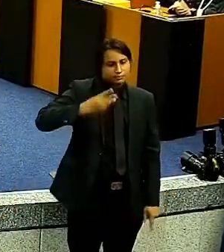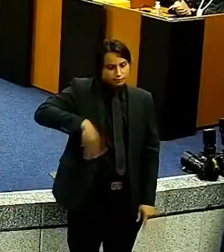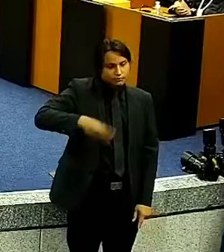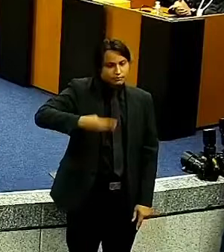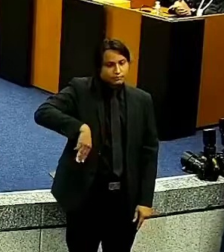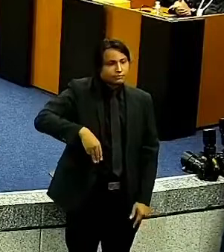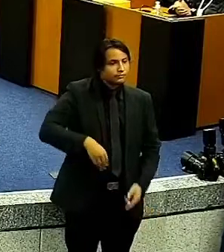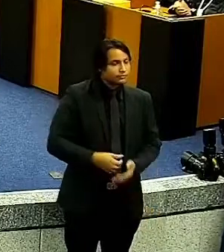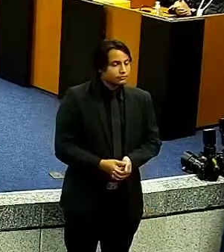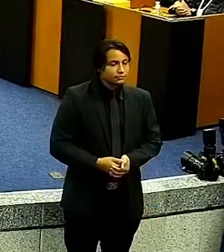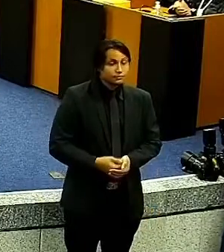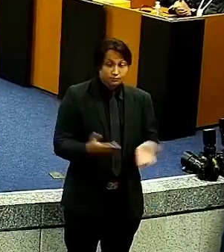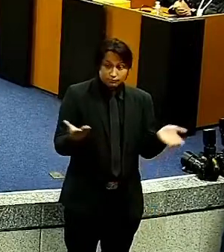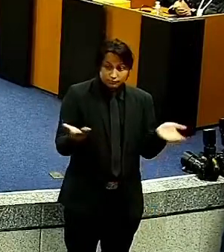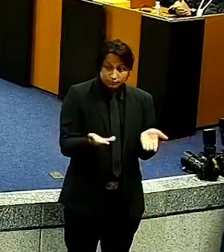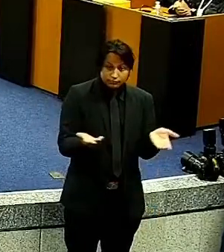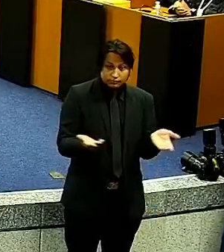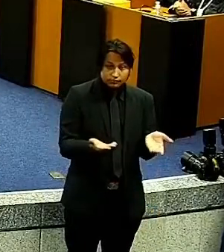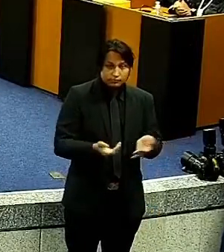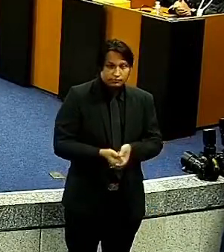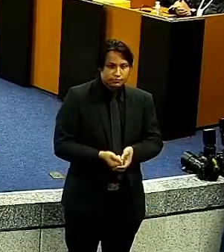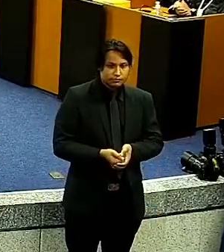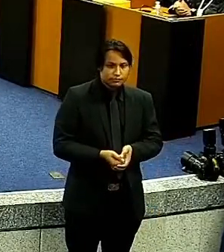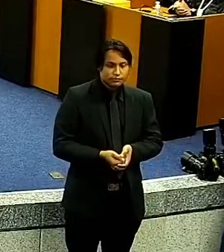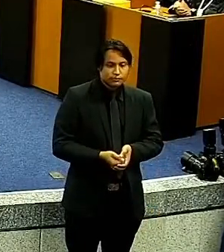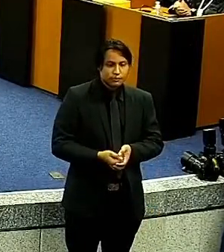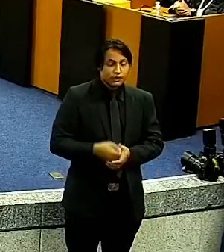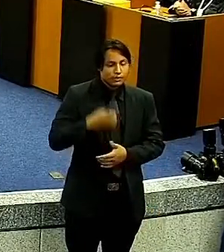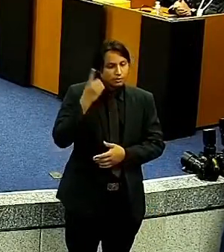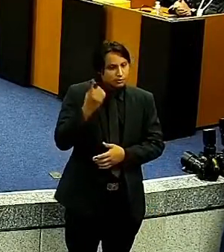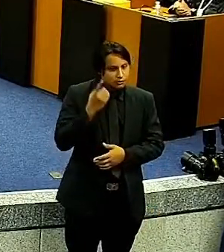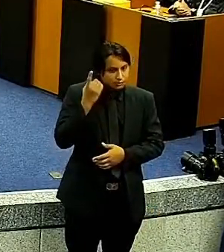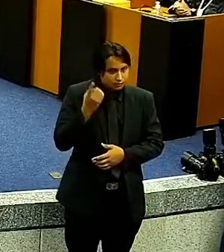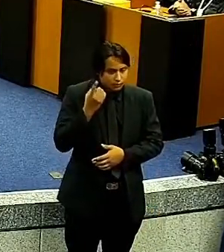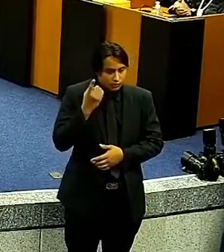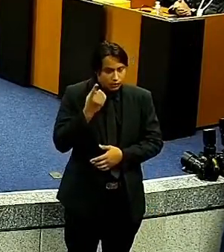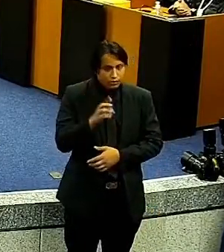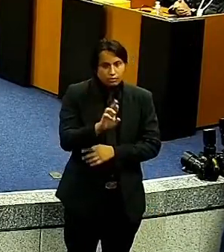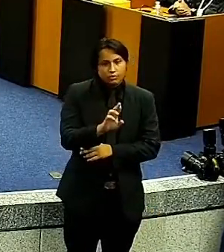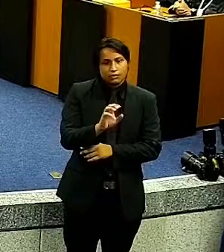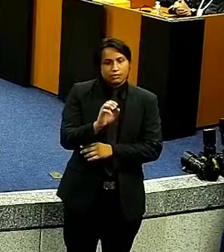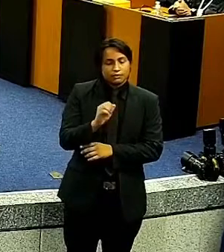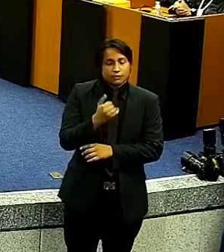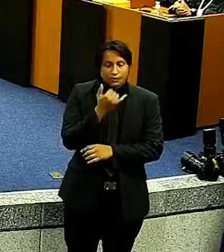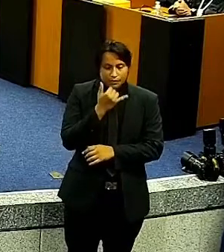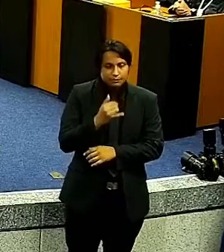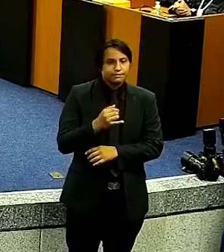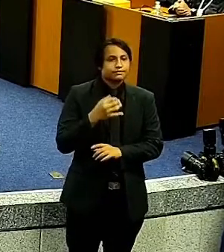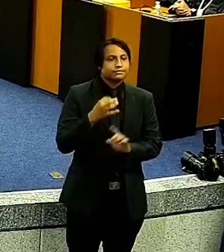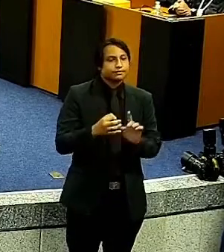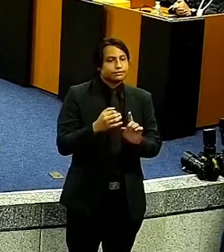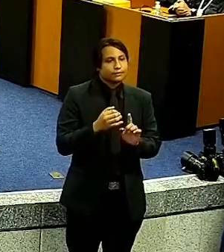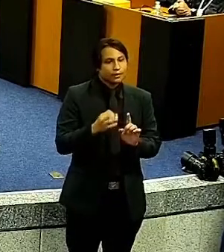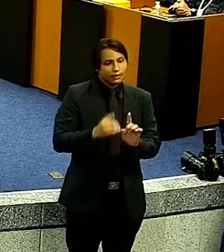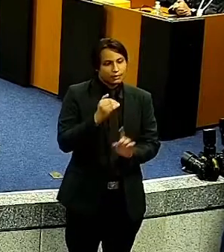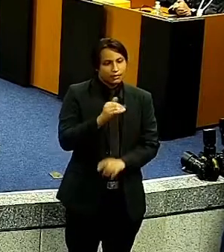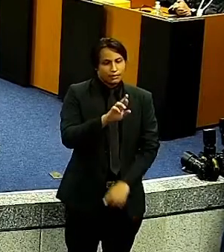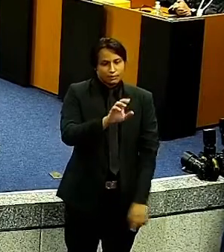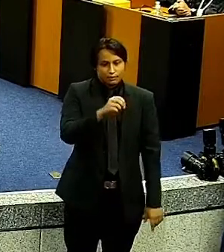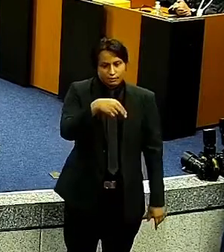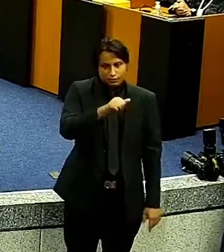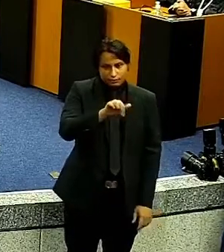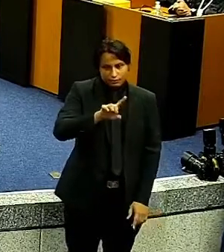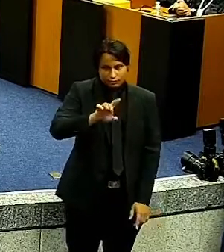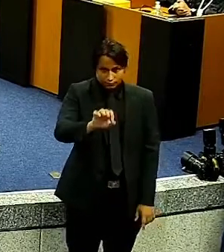Maranhão neste momento Desembargador Ronaldo então na presidência desta